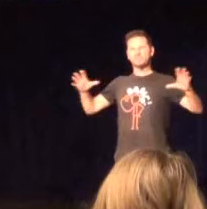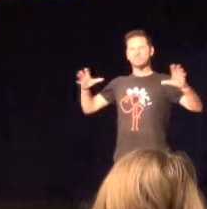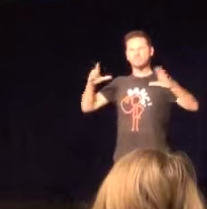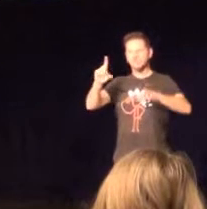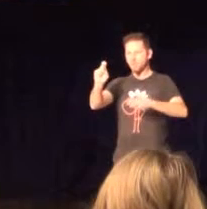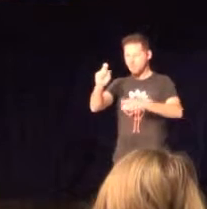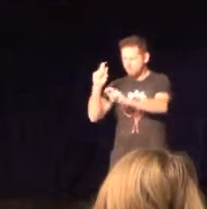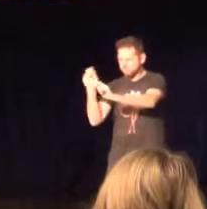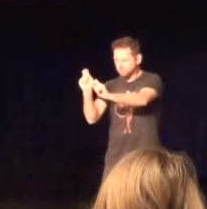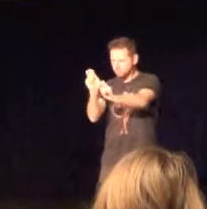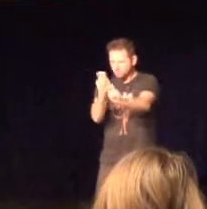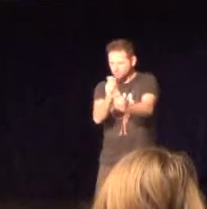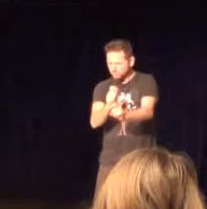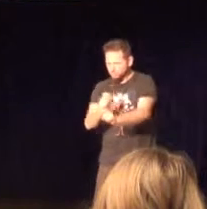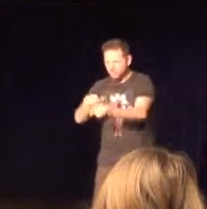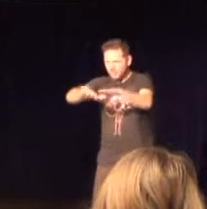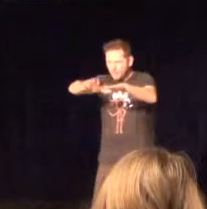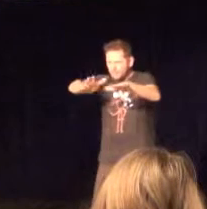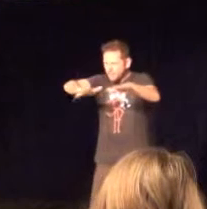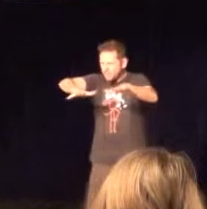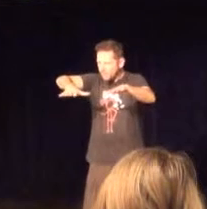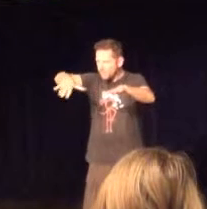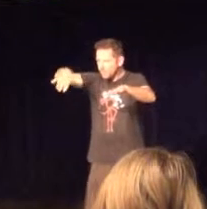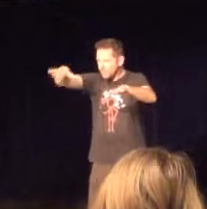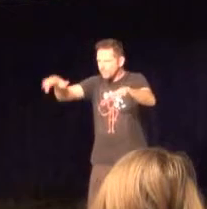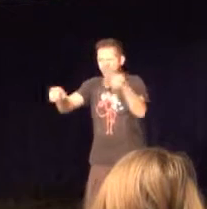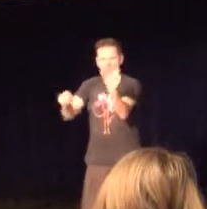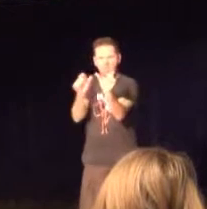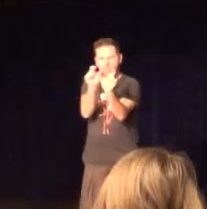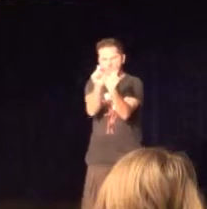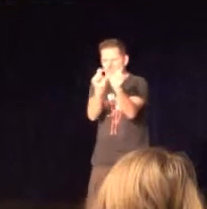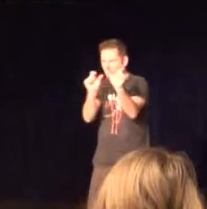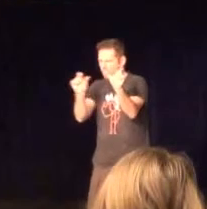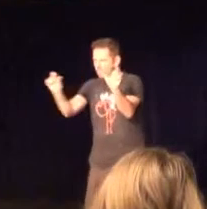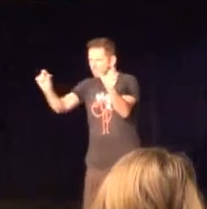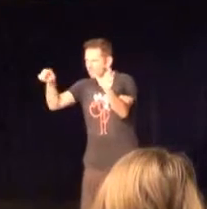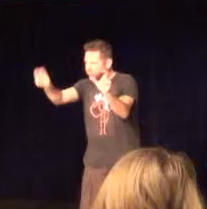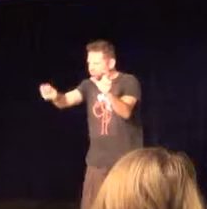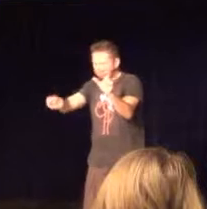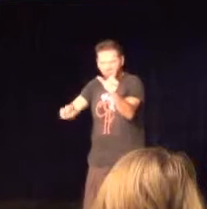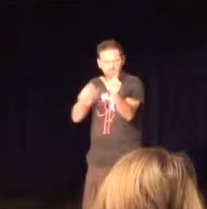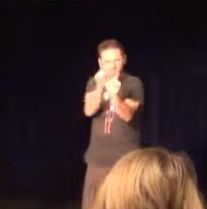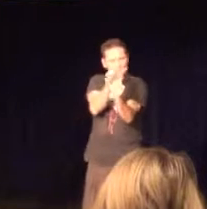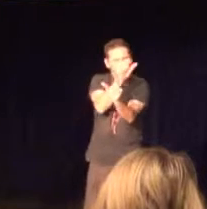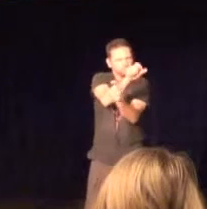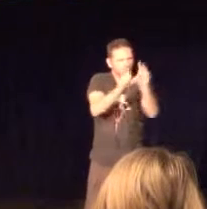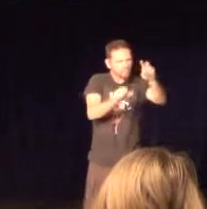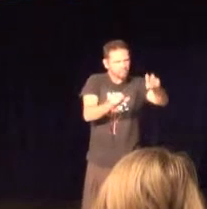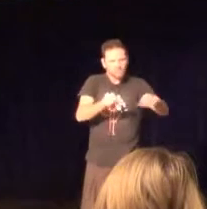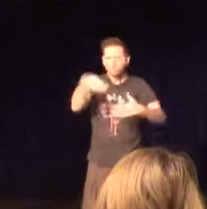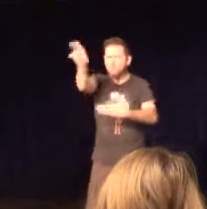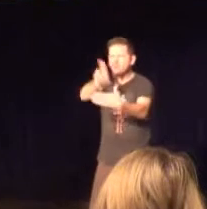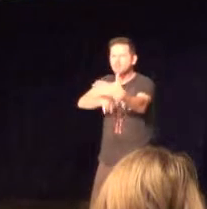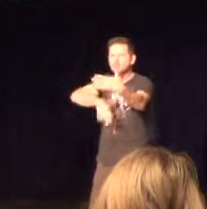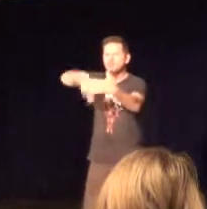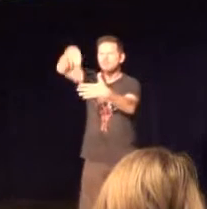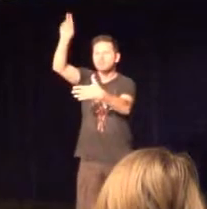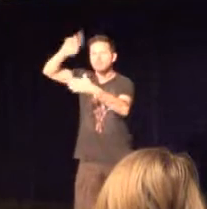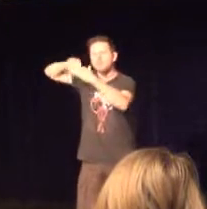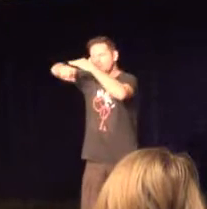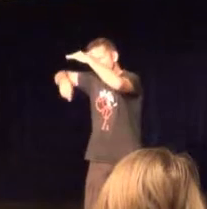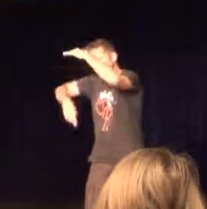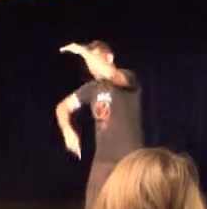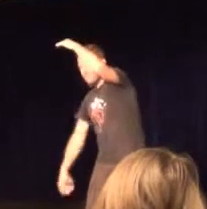d'eau douce, qu'un laboureur de syllabes, qu'un peintre des profondeurs, un récolteur de vie